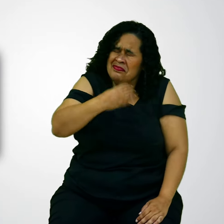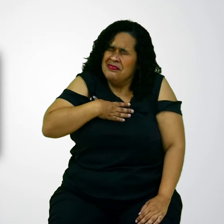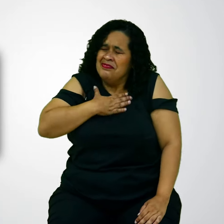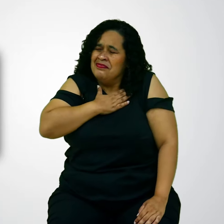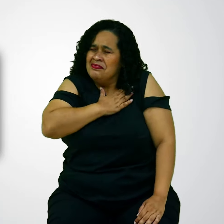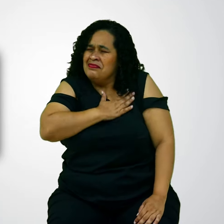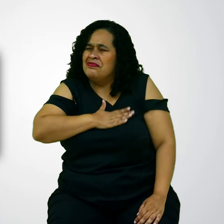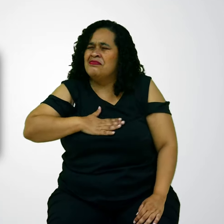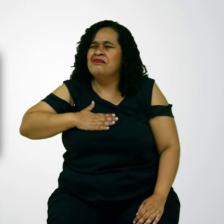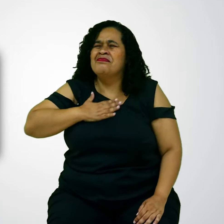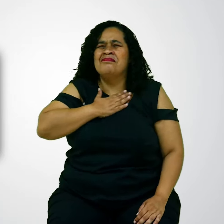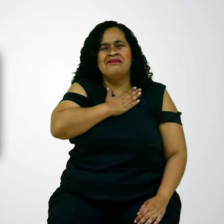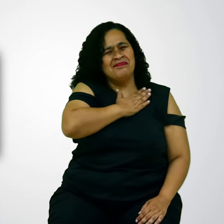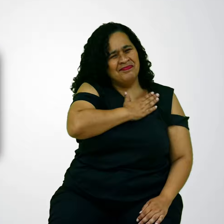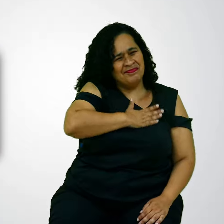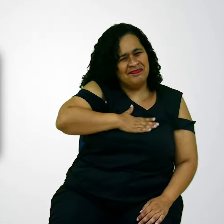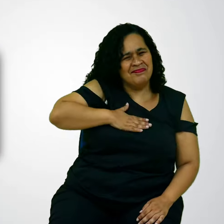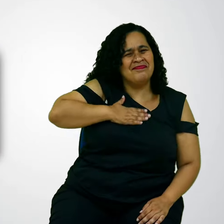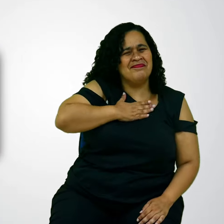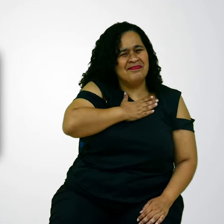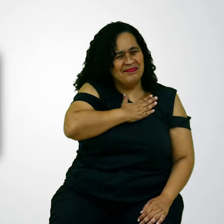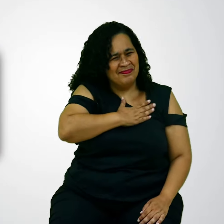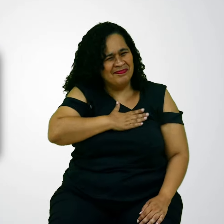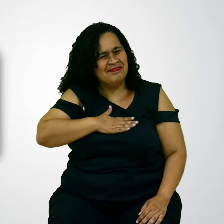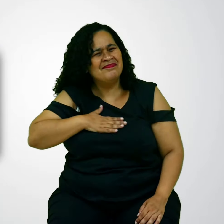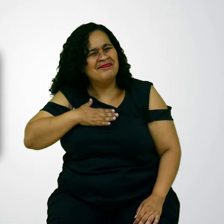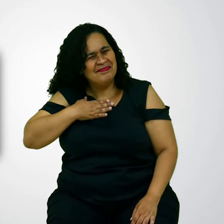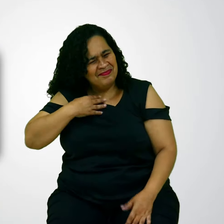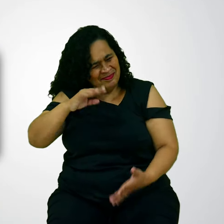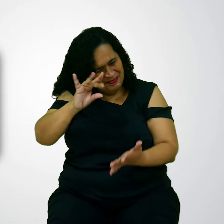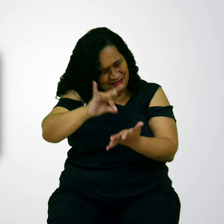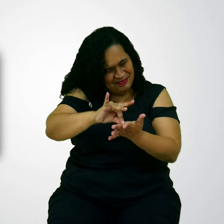em nossas vidas,